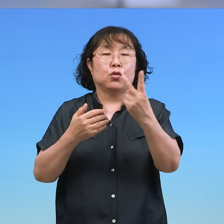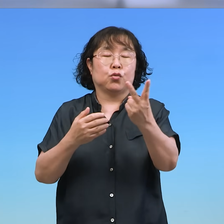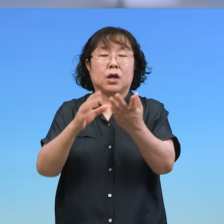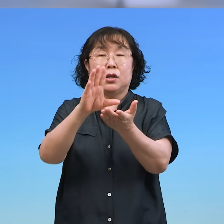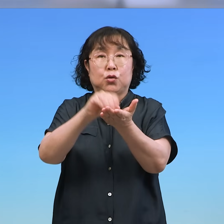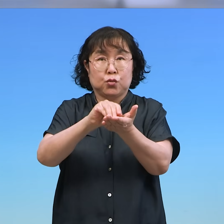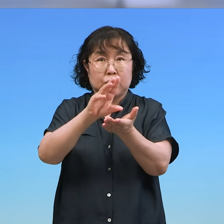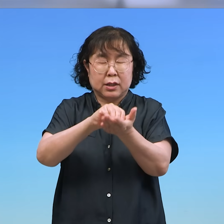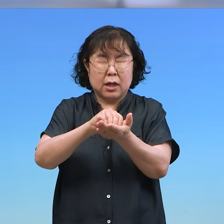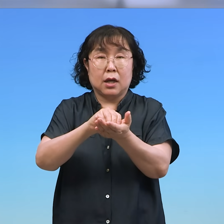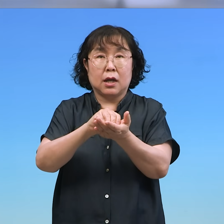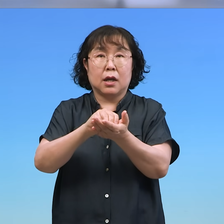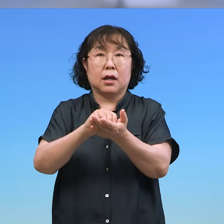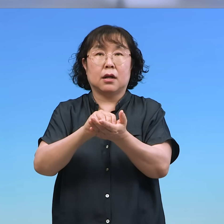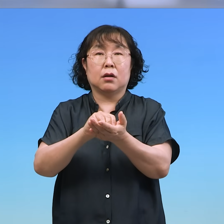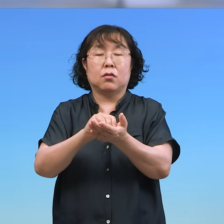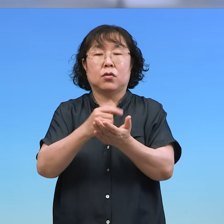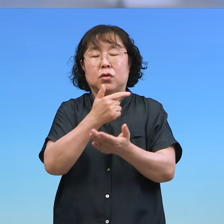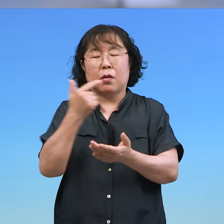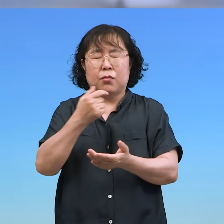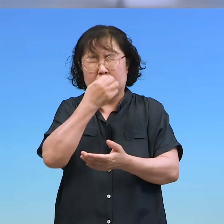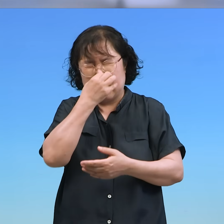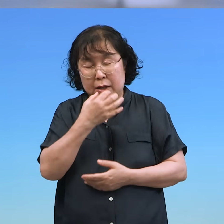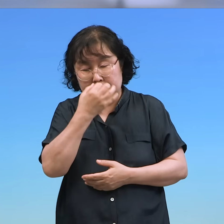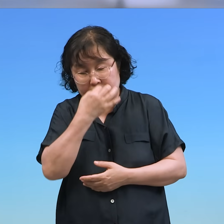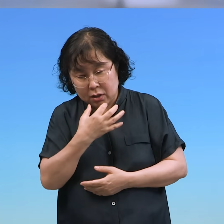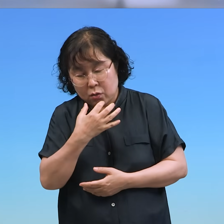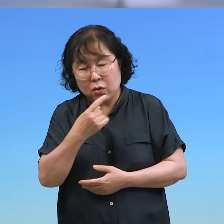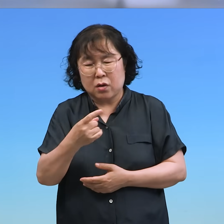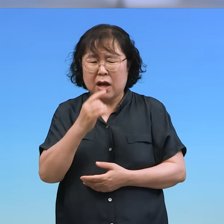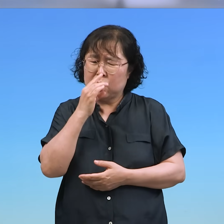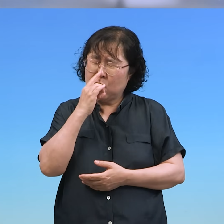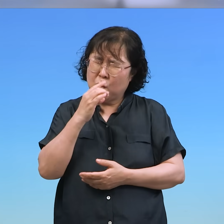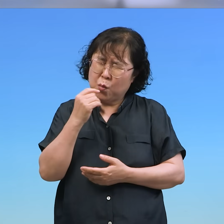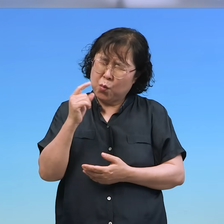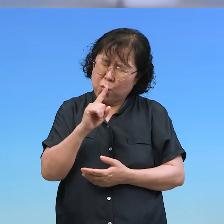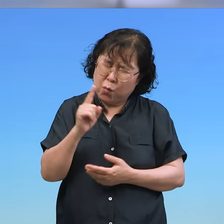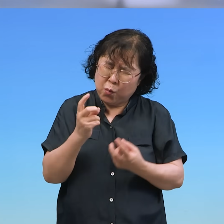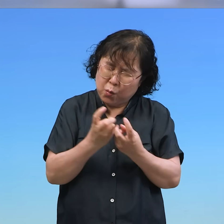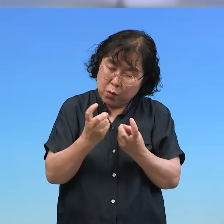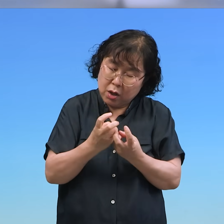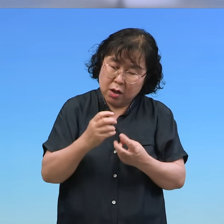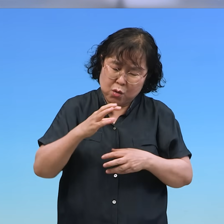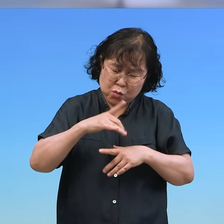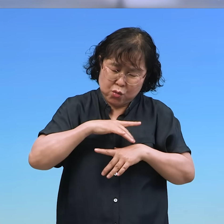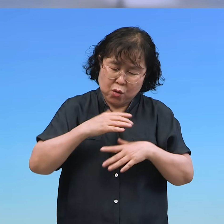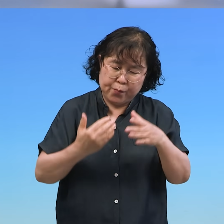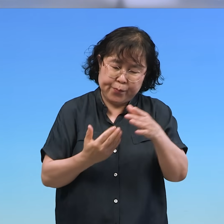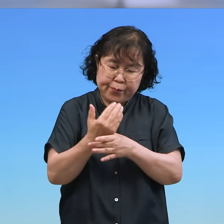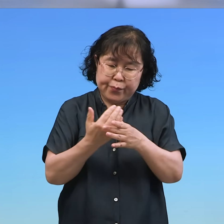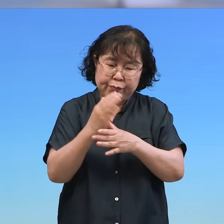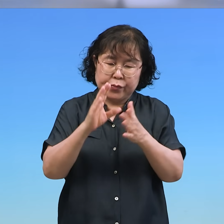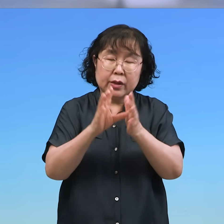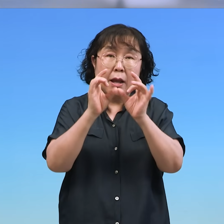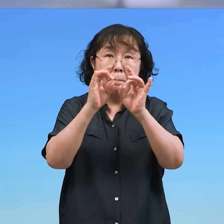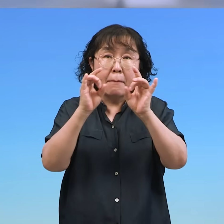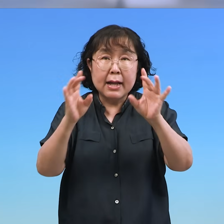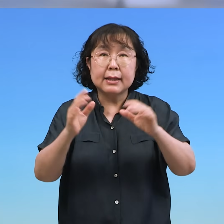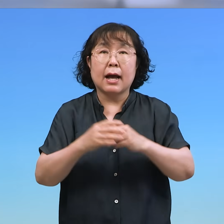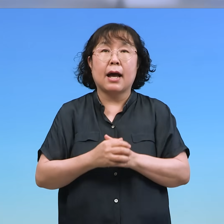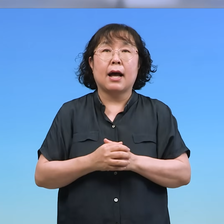우리 마을하고 드림센터 사회환원을 놓고 너무너무 힘들고 괴롭고 이거 안 되면 어떡하냐 두려움에 휩싸일